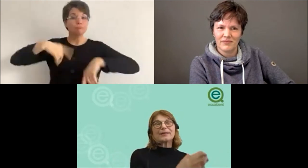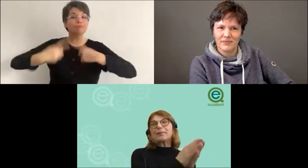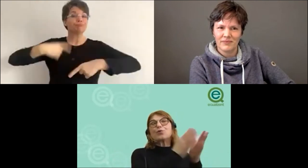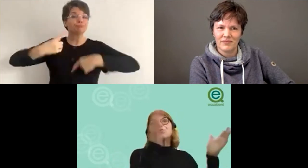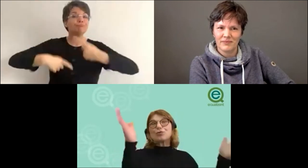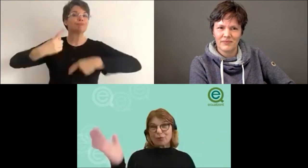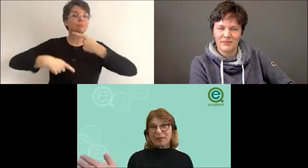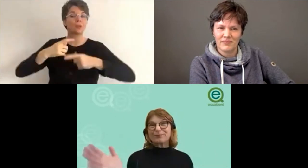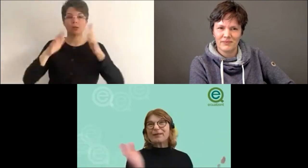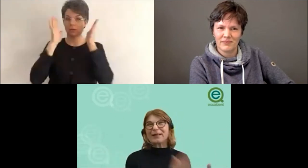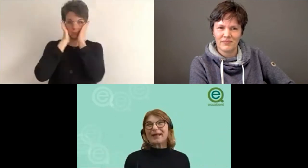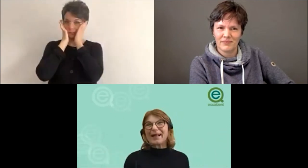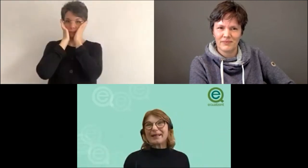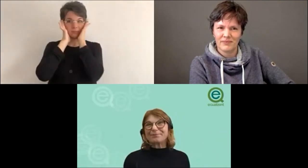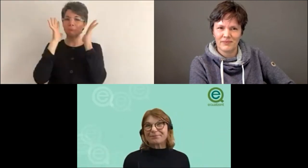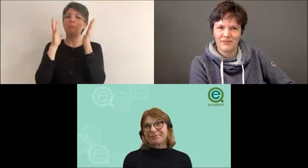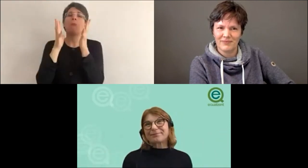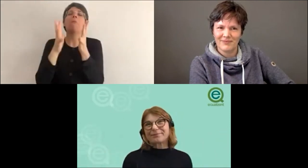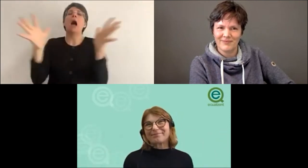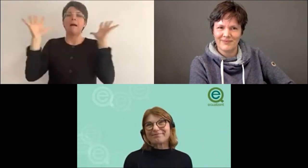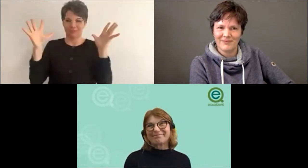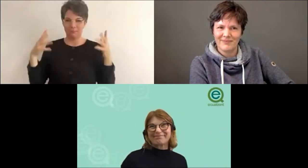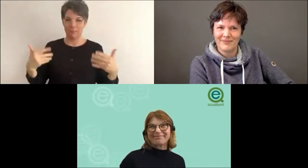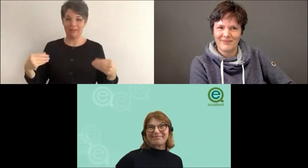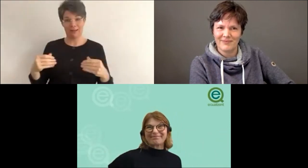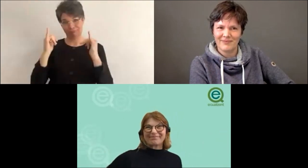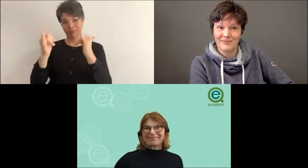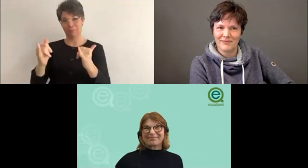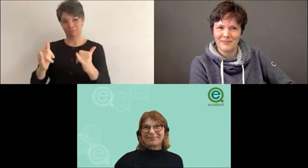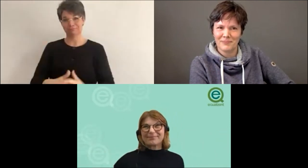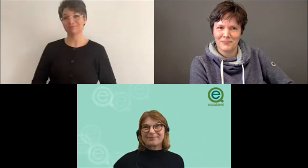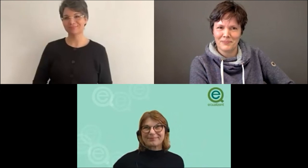Also es gibt Unsummen an Materialien.